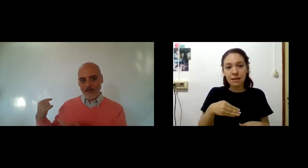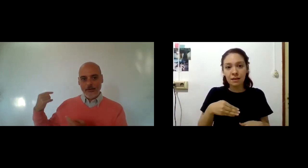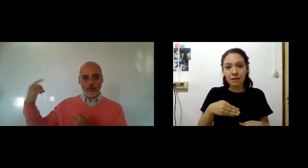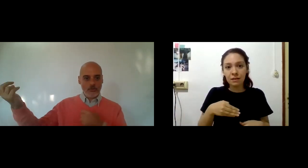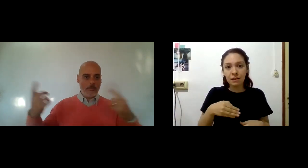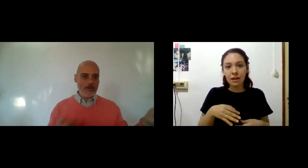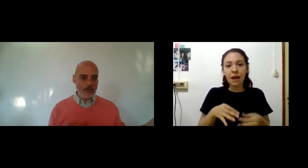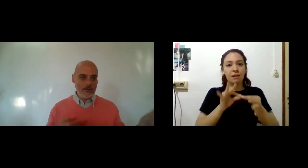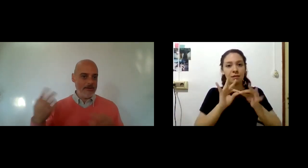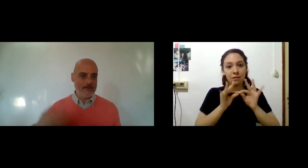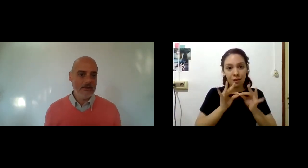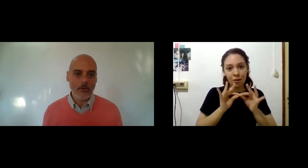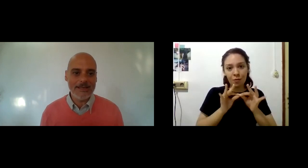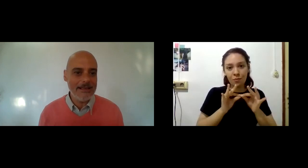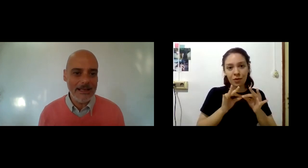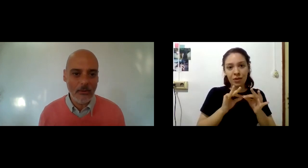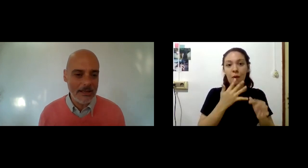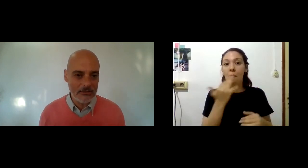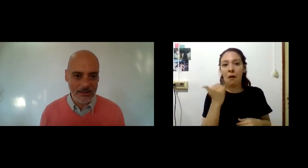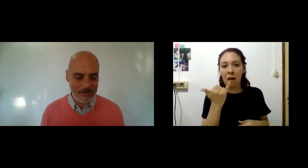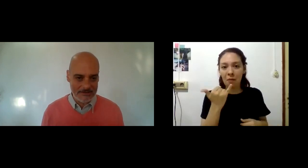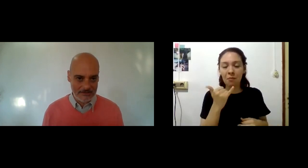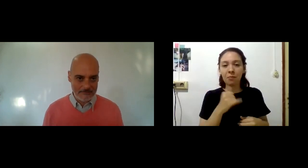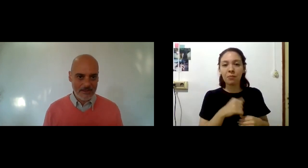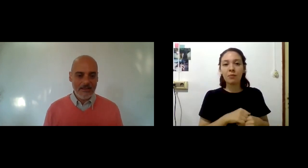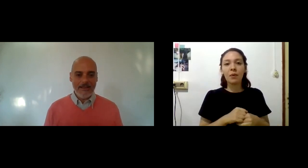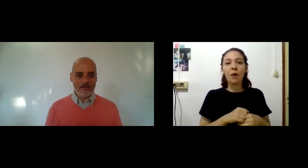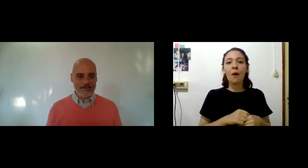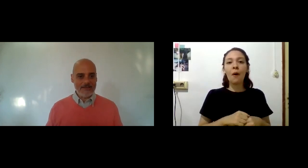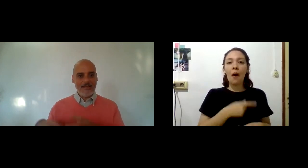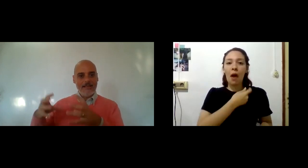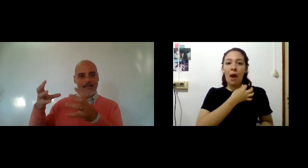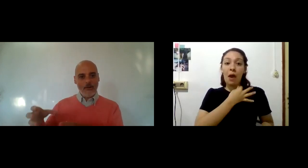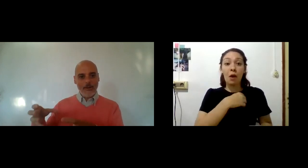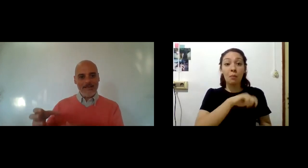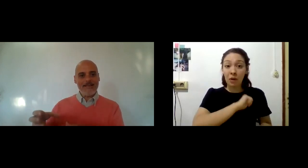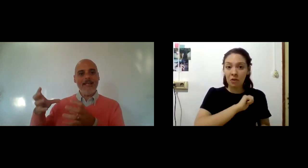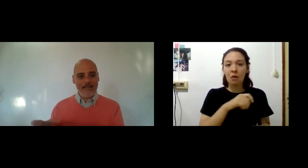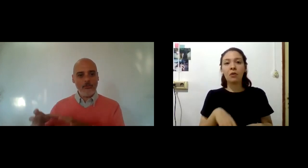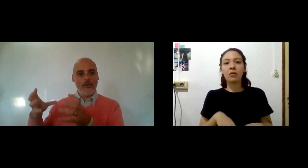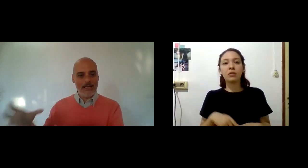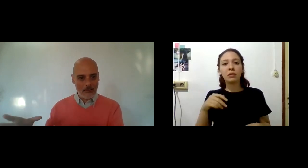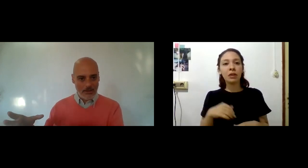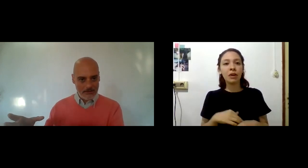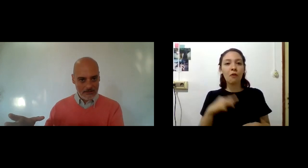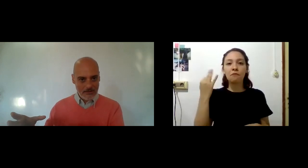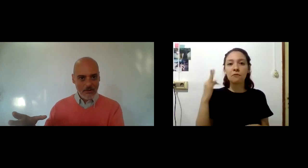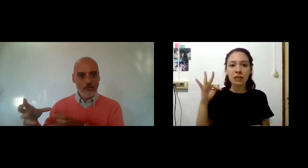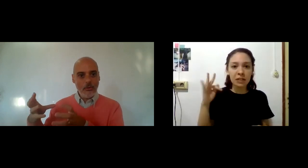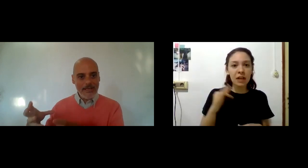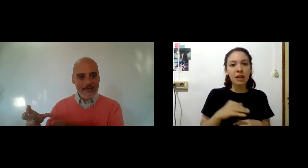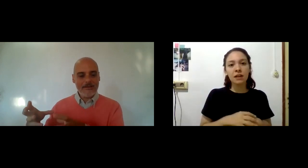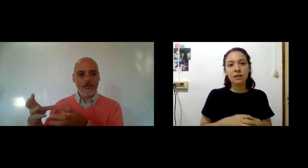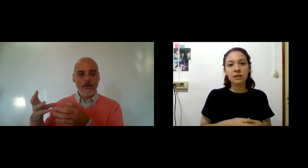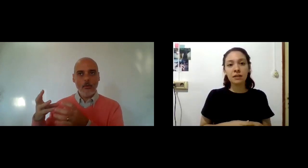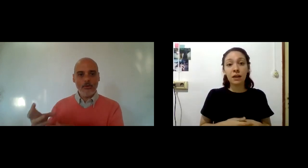inglés-francés, ruso-español, en fin, cualquier lengua que ustedes piensen. Entonces, la lengua de señas es una lengua,